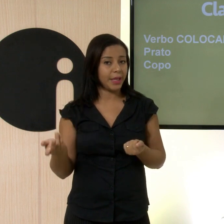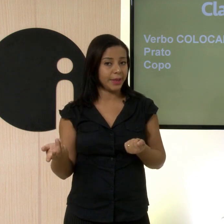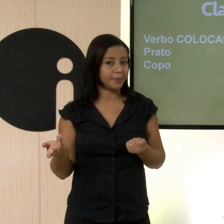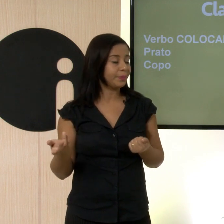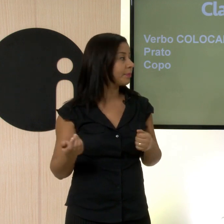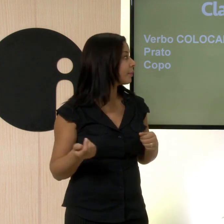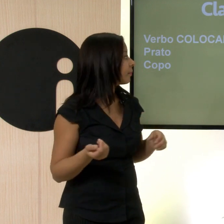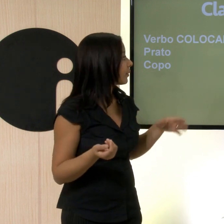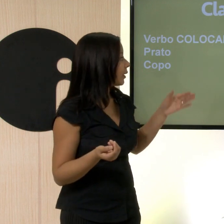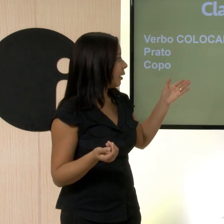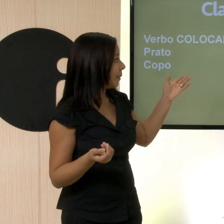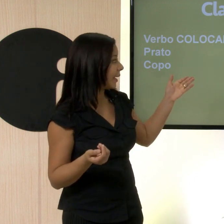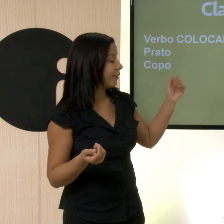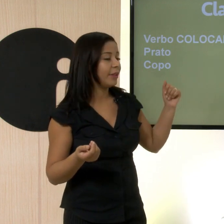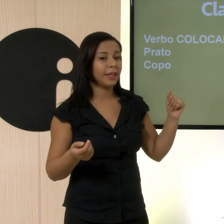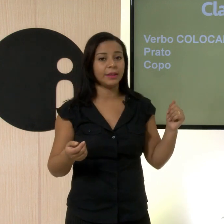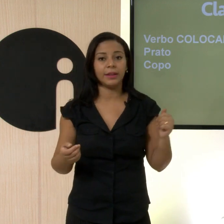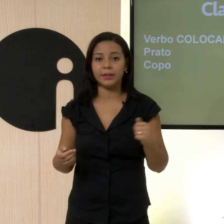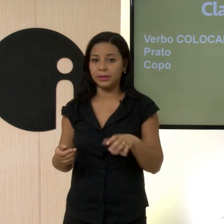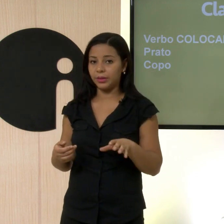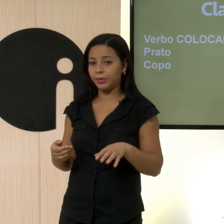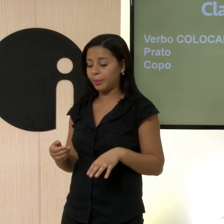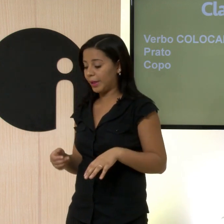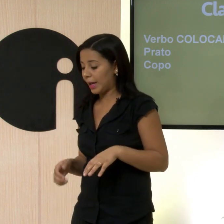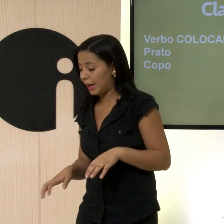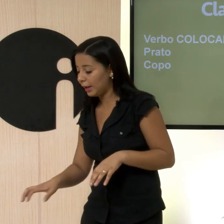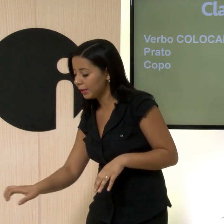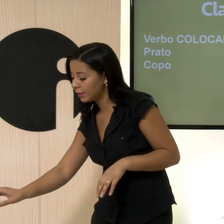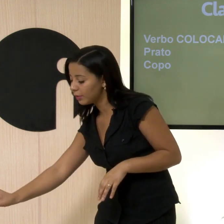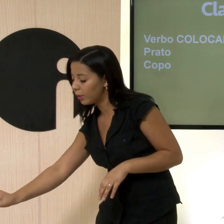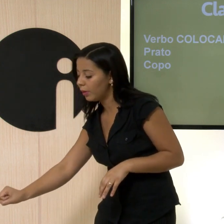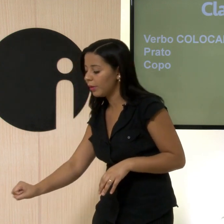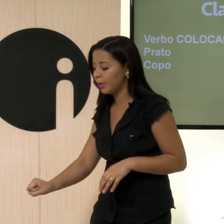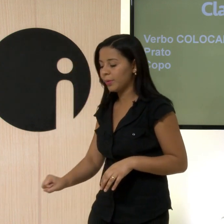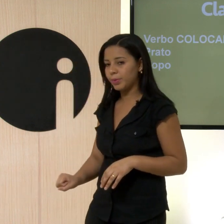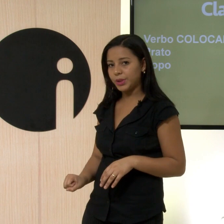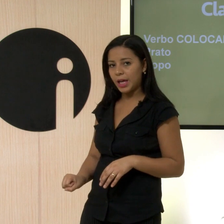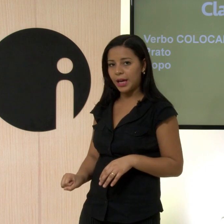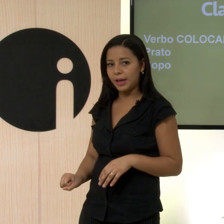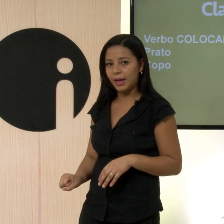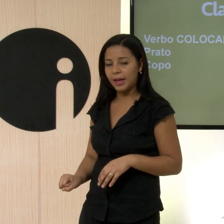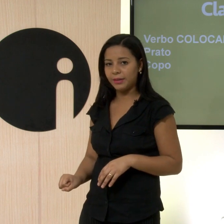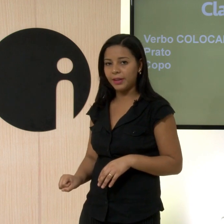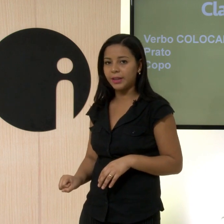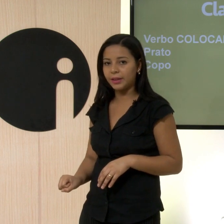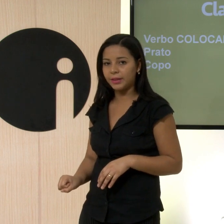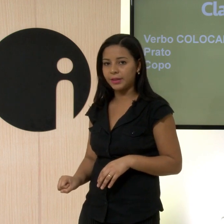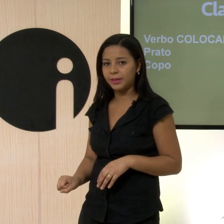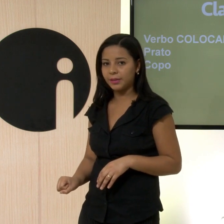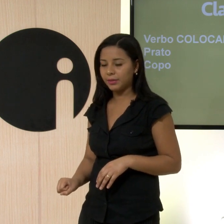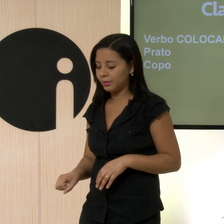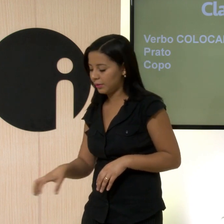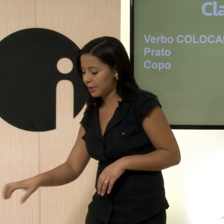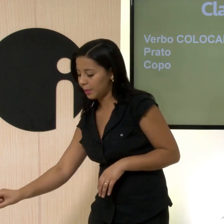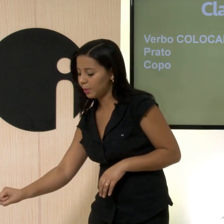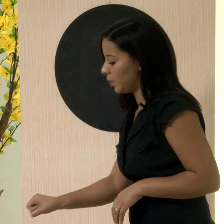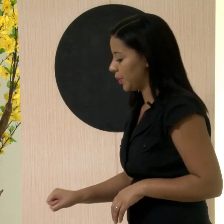quê? É uma gaveta? Então, eu vou pegar, vou puxar a gaveta. Exemplo, puxei